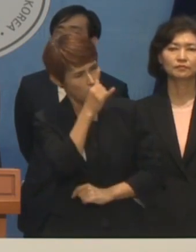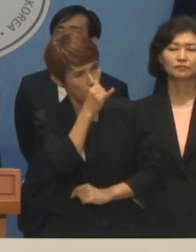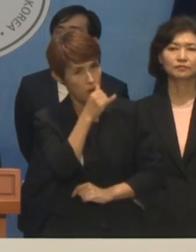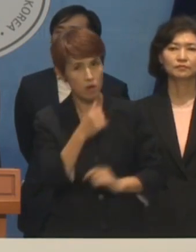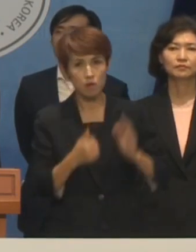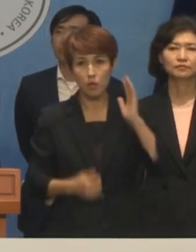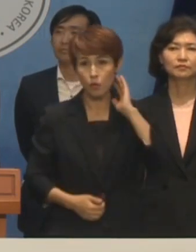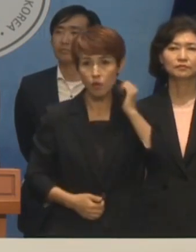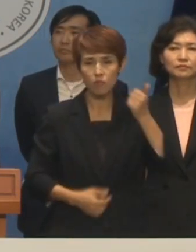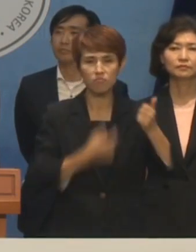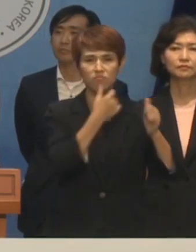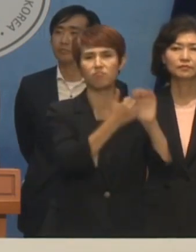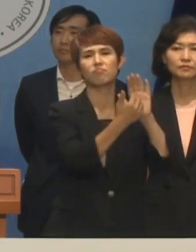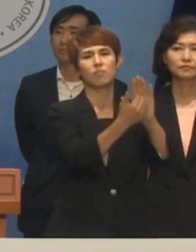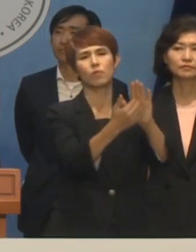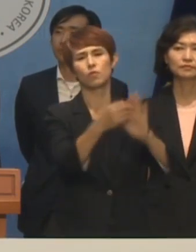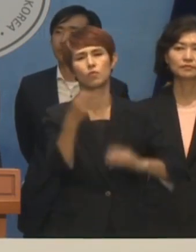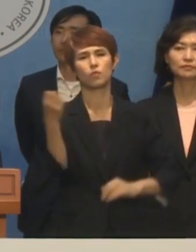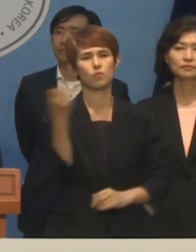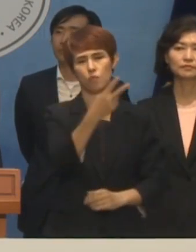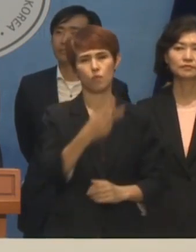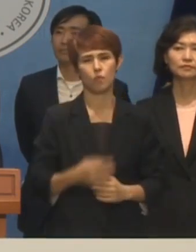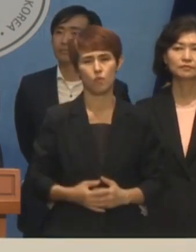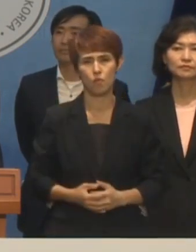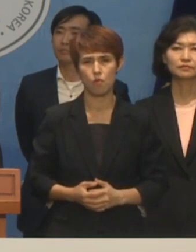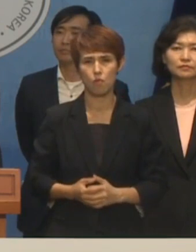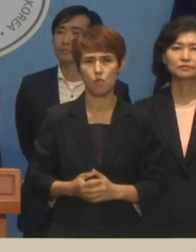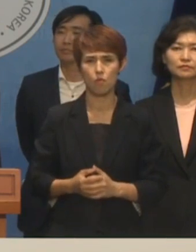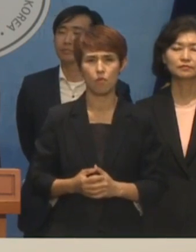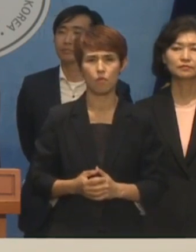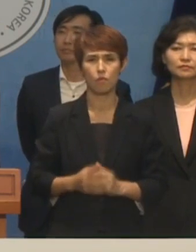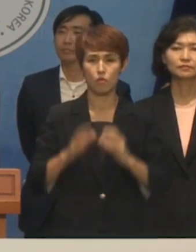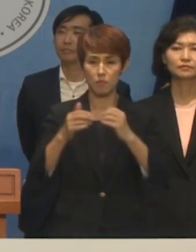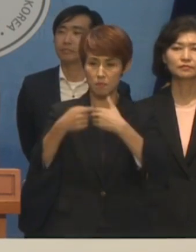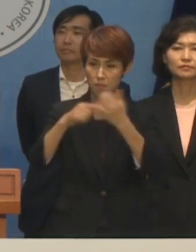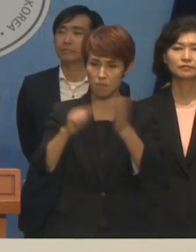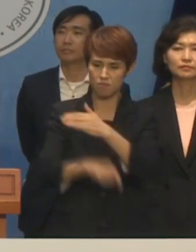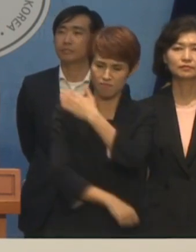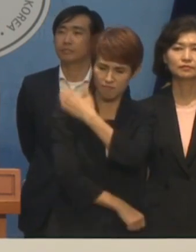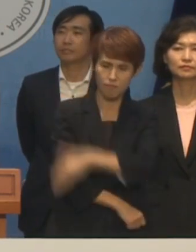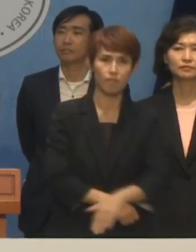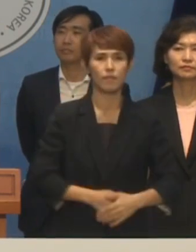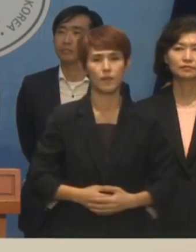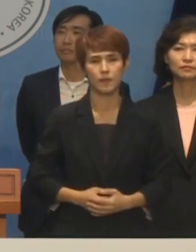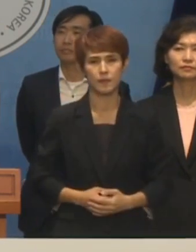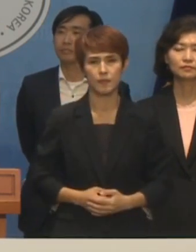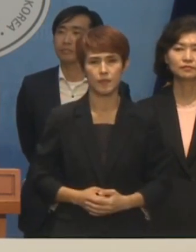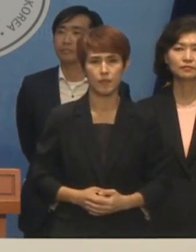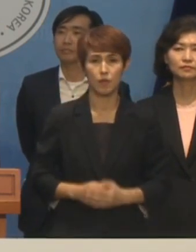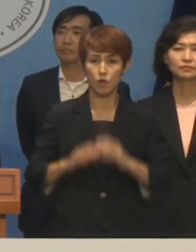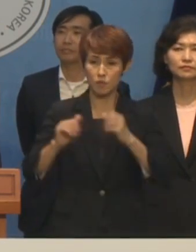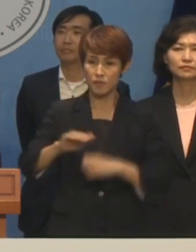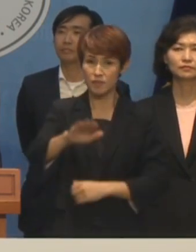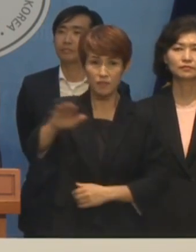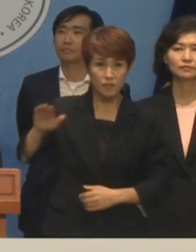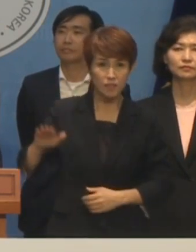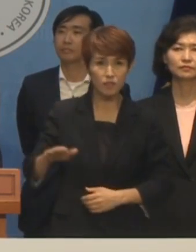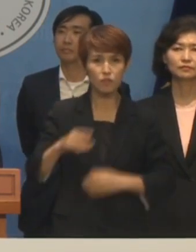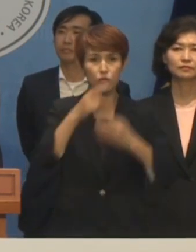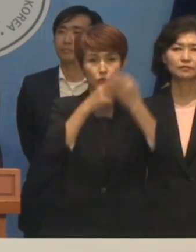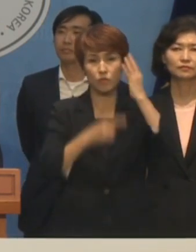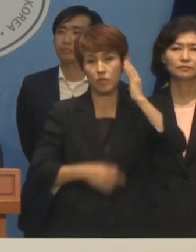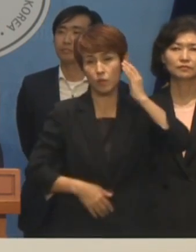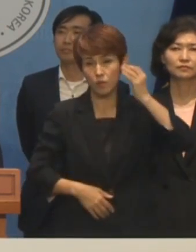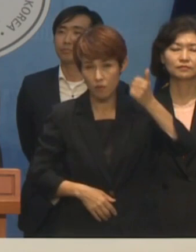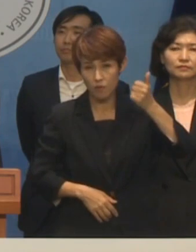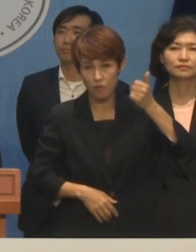결국 또다시 거부권을 행사하며 민심을 외면하고 있습니다. 과정에서 국민들은 윤석열